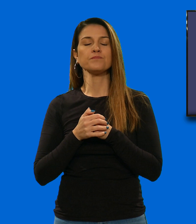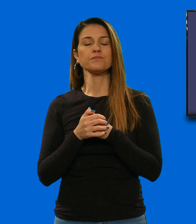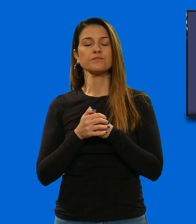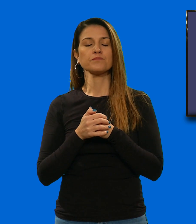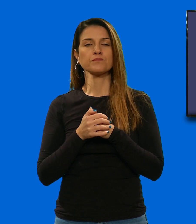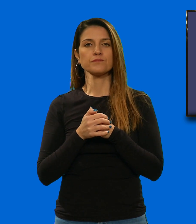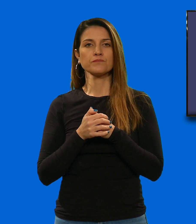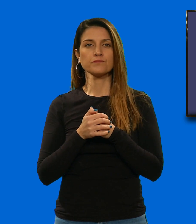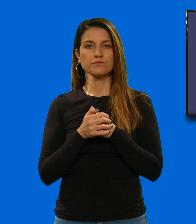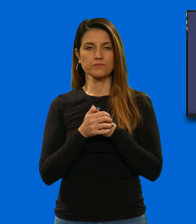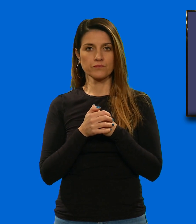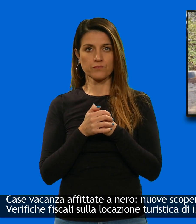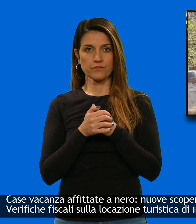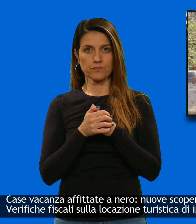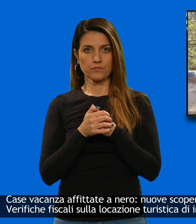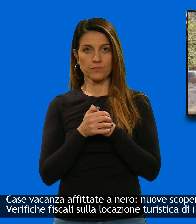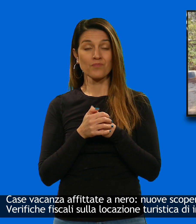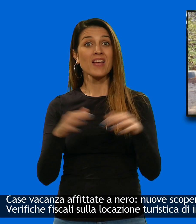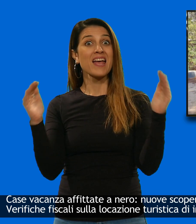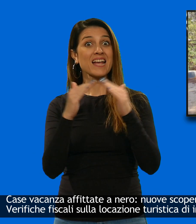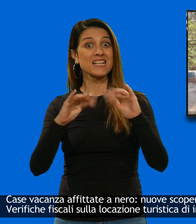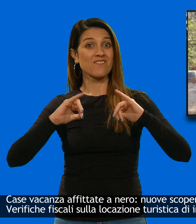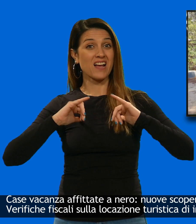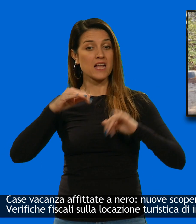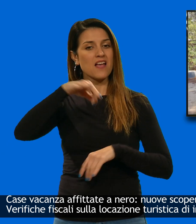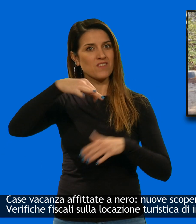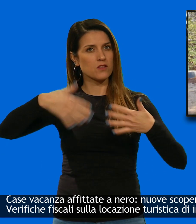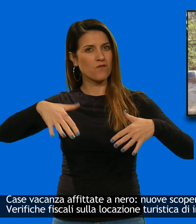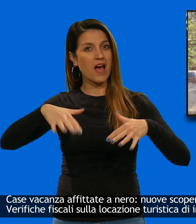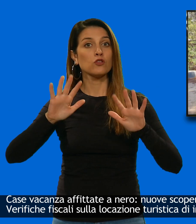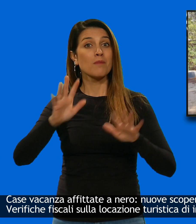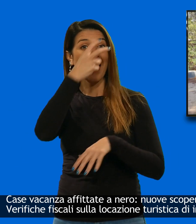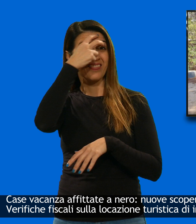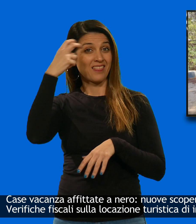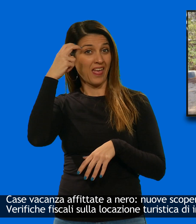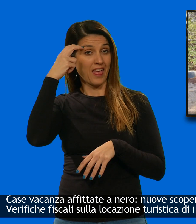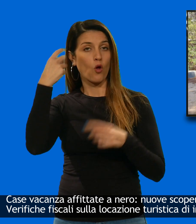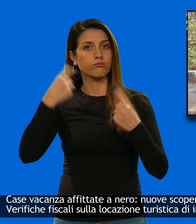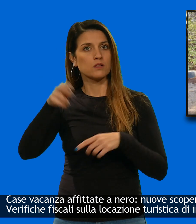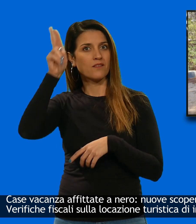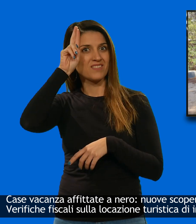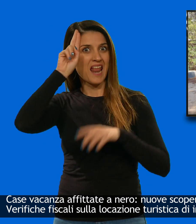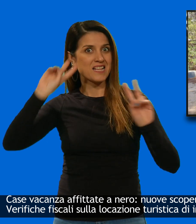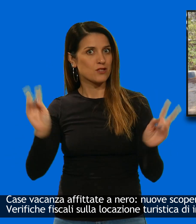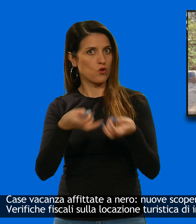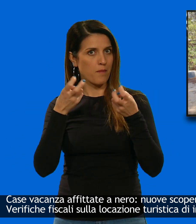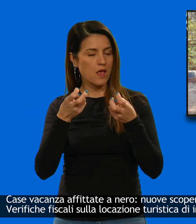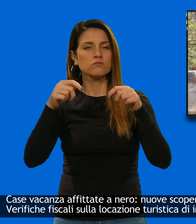prima case vacanza affittati a nero nuove scoperte della Guardia di Finanza verifiche fiscali sulla locazione